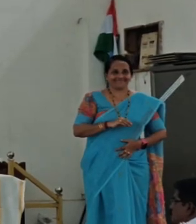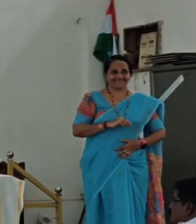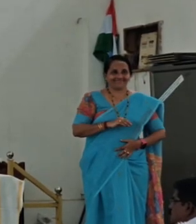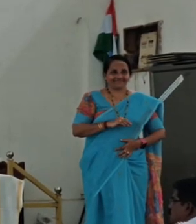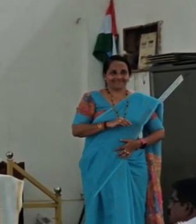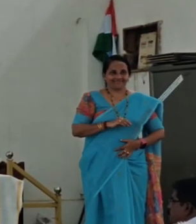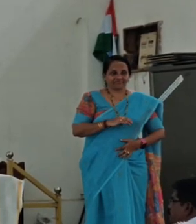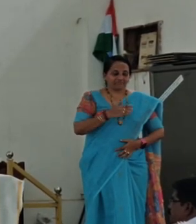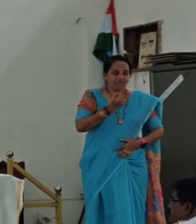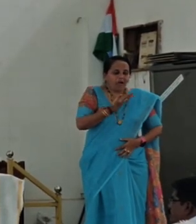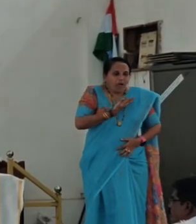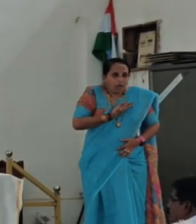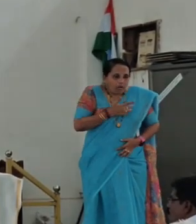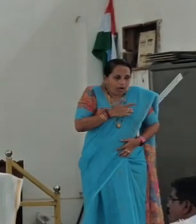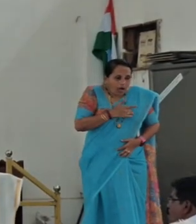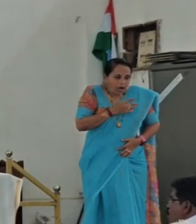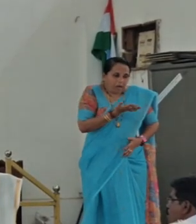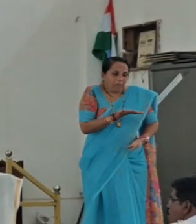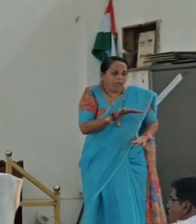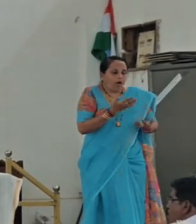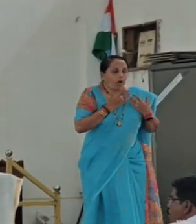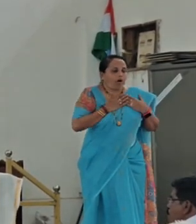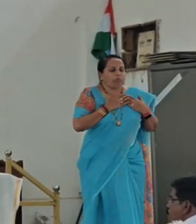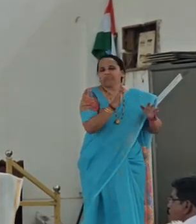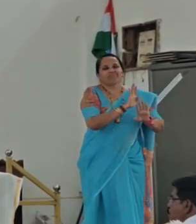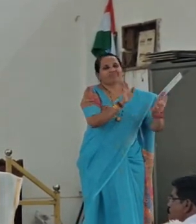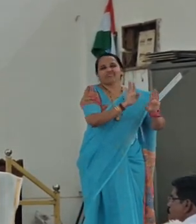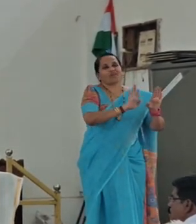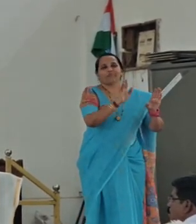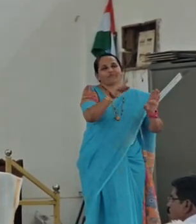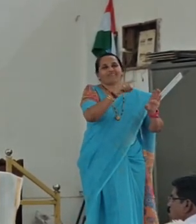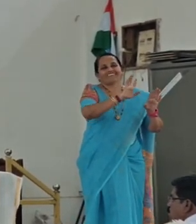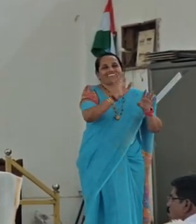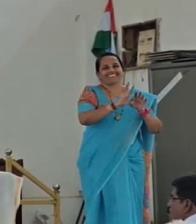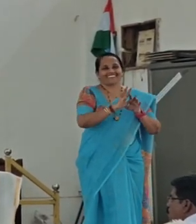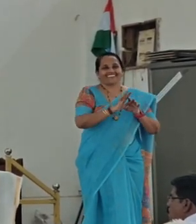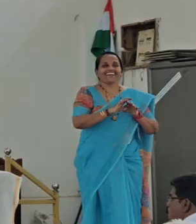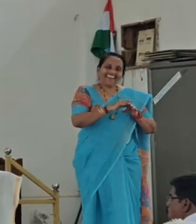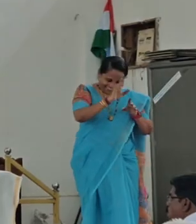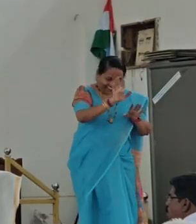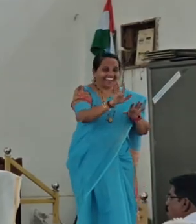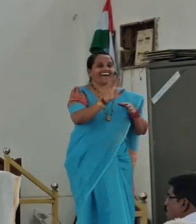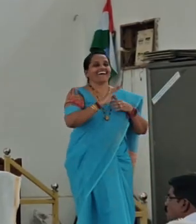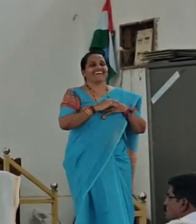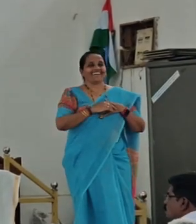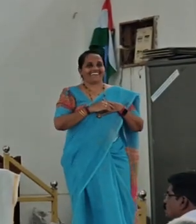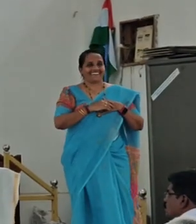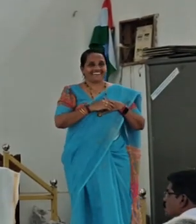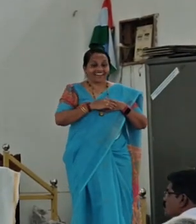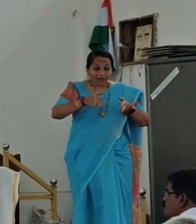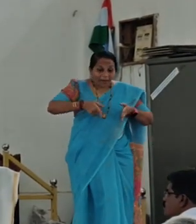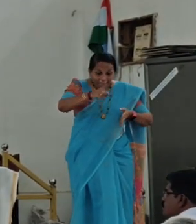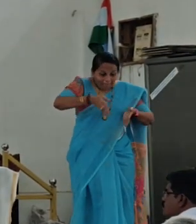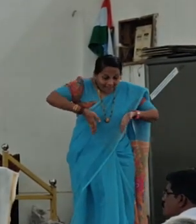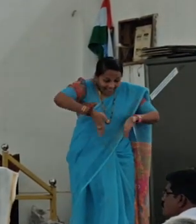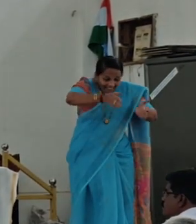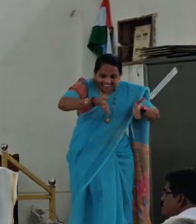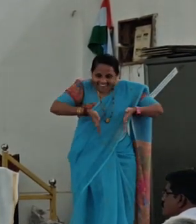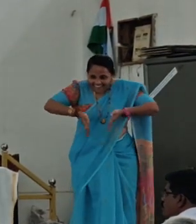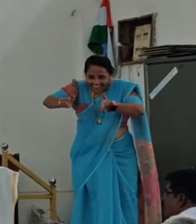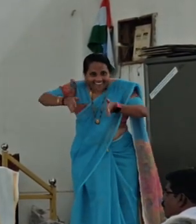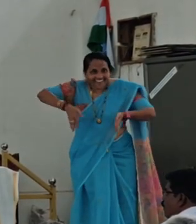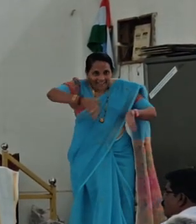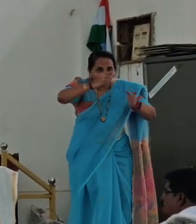మనం సరిగా ప్రవర్తన లేనప్పుడు. when we are right path, when we are in right path, when we